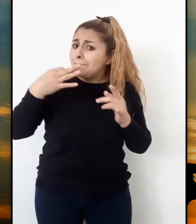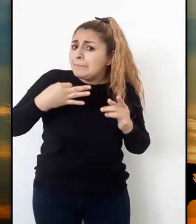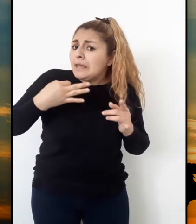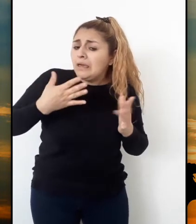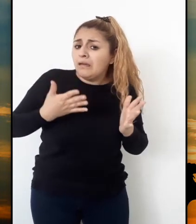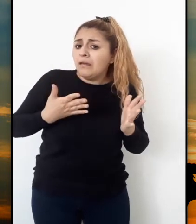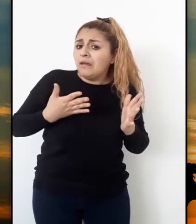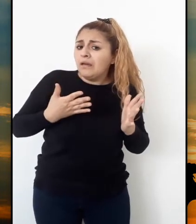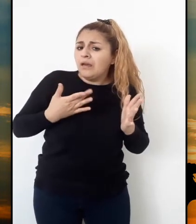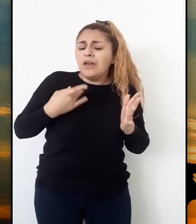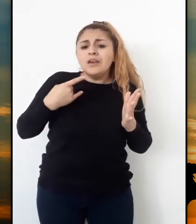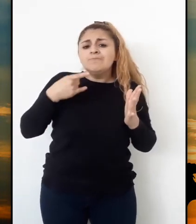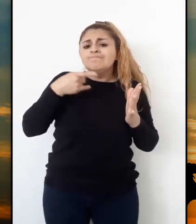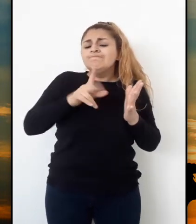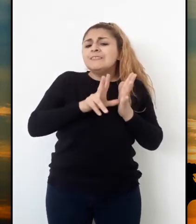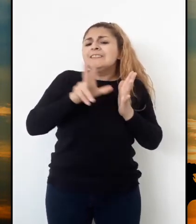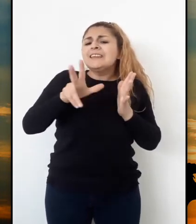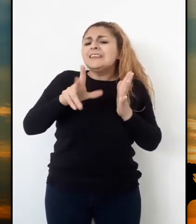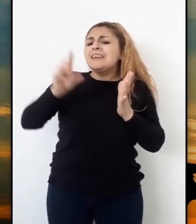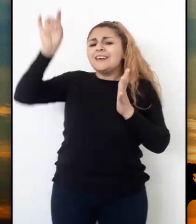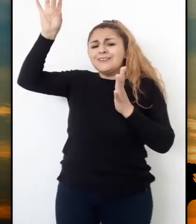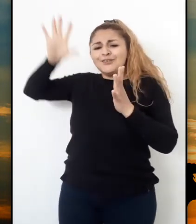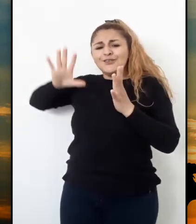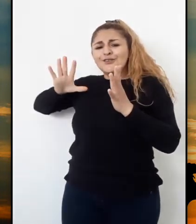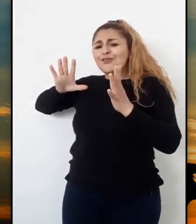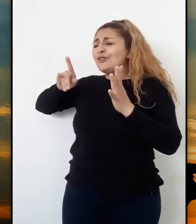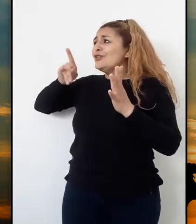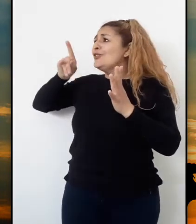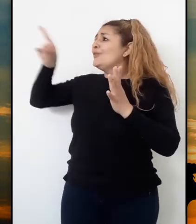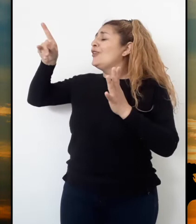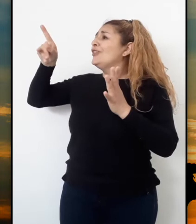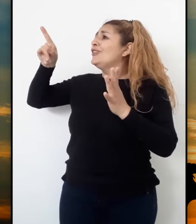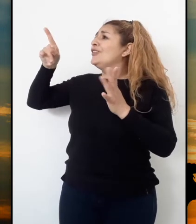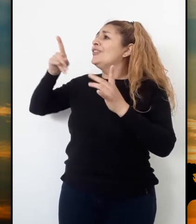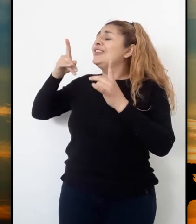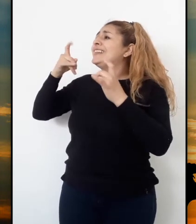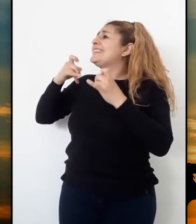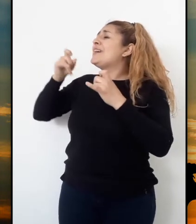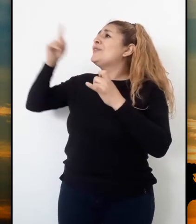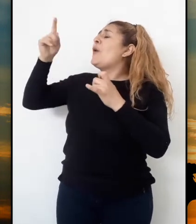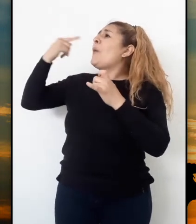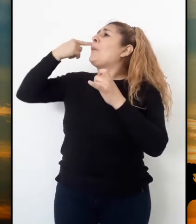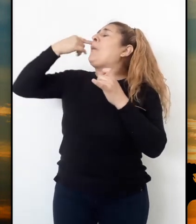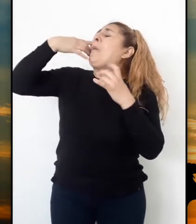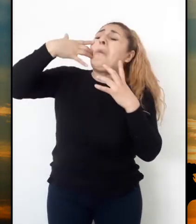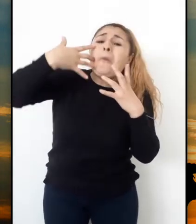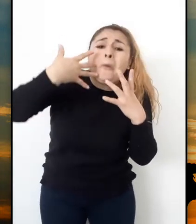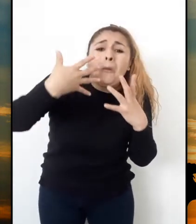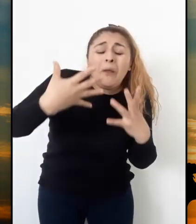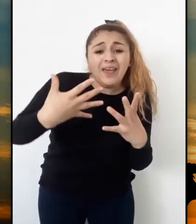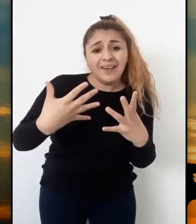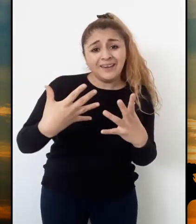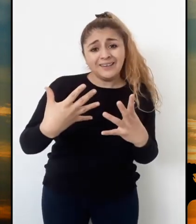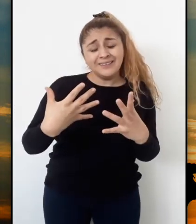Éternel. Alza sobre nosotros, ô Éternel, la luz de tu rostro. Qui veut